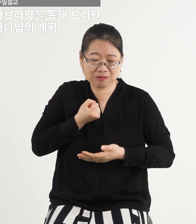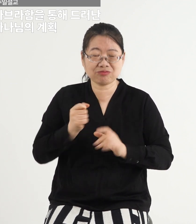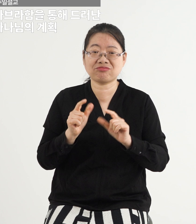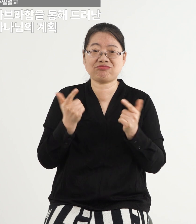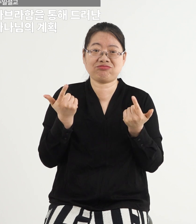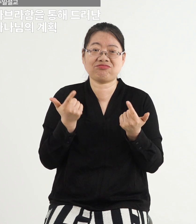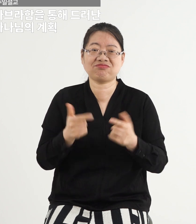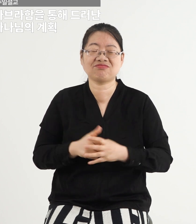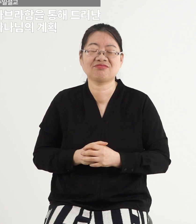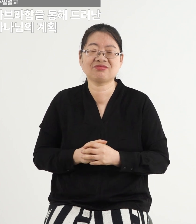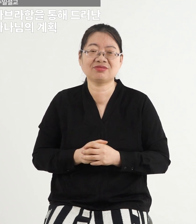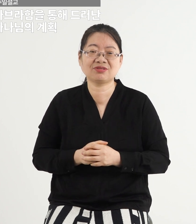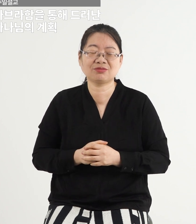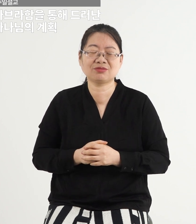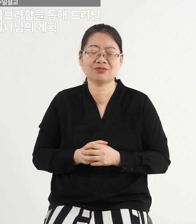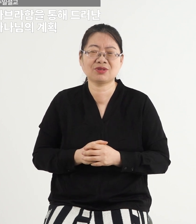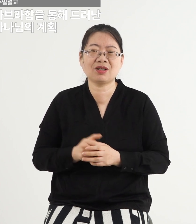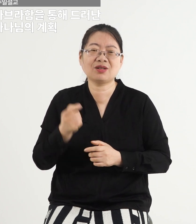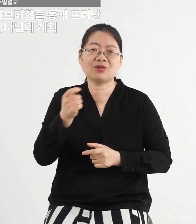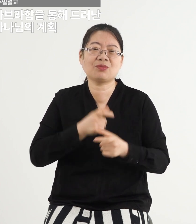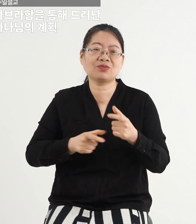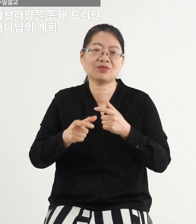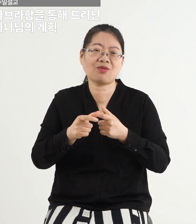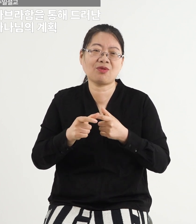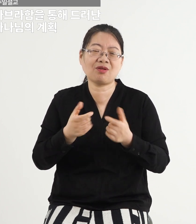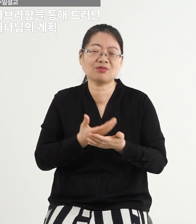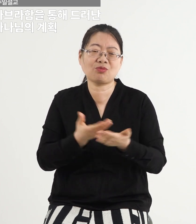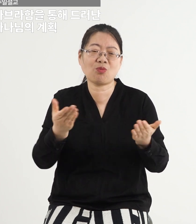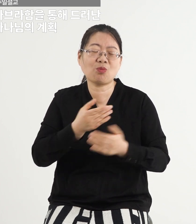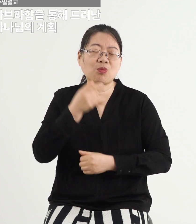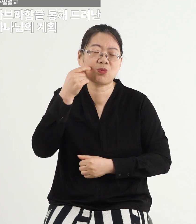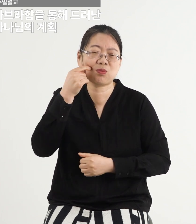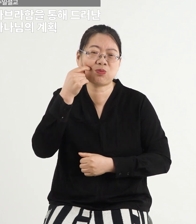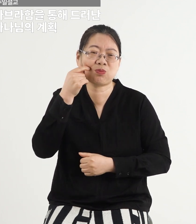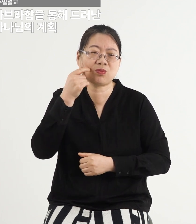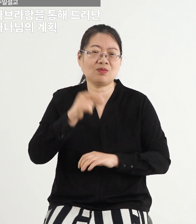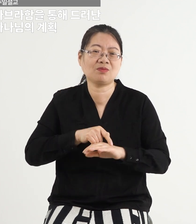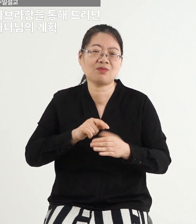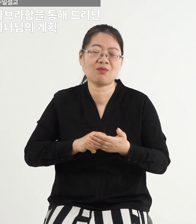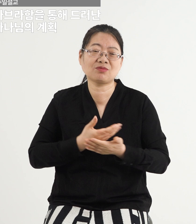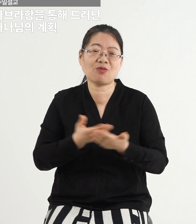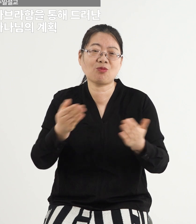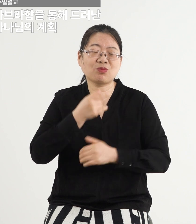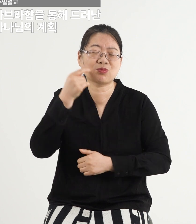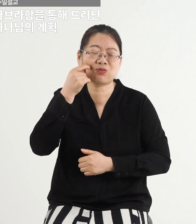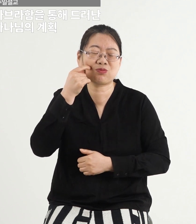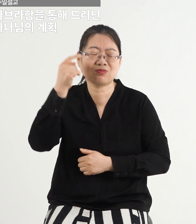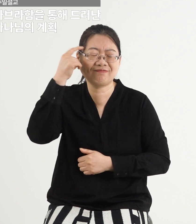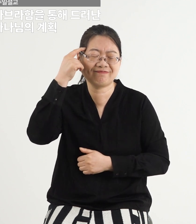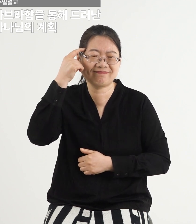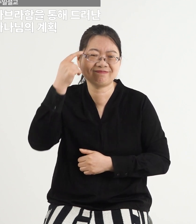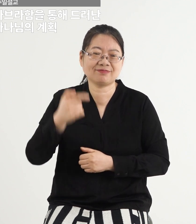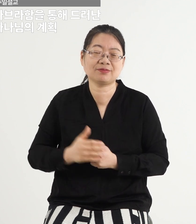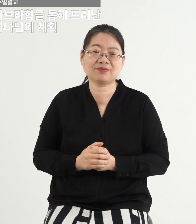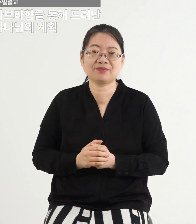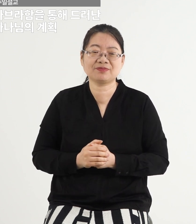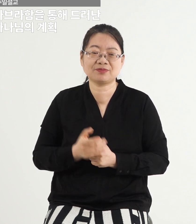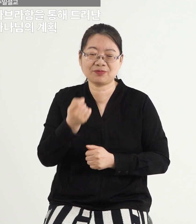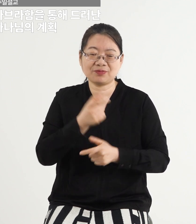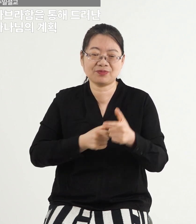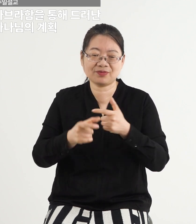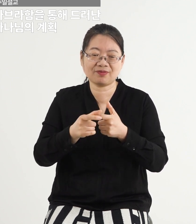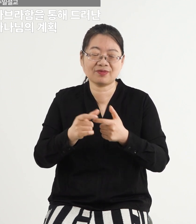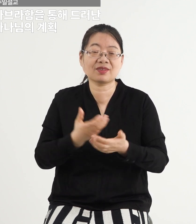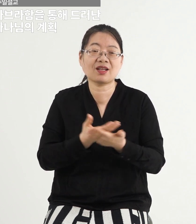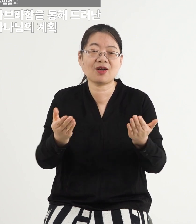것도 아닌데 왜 그때 조금 더 손을 열지 못하고 마음을 나누지 못했을까? 조금 더